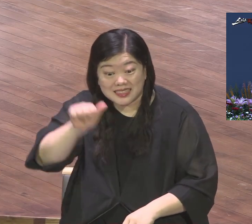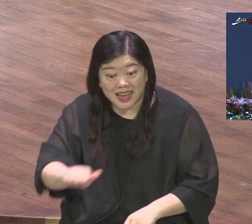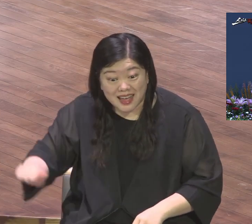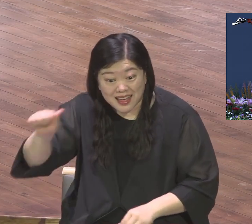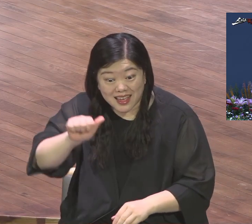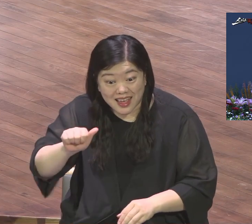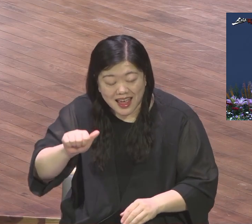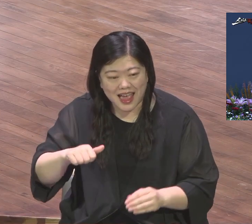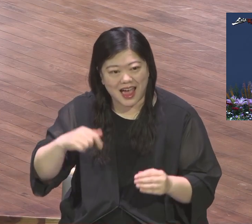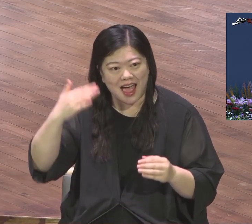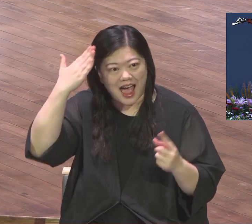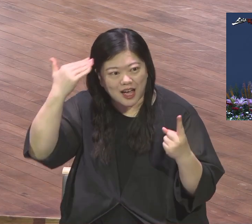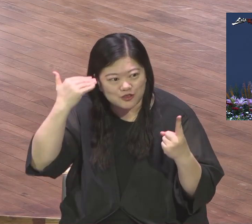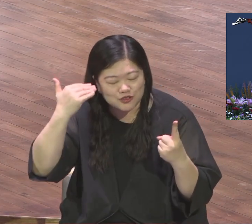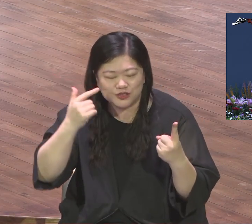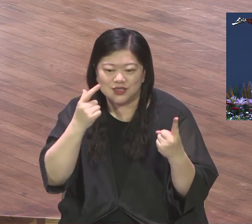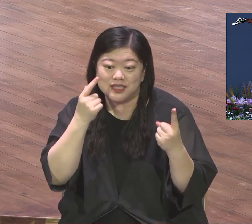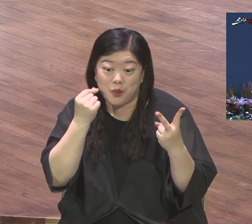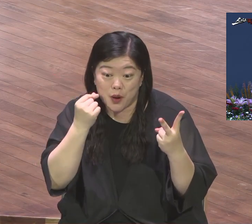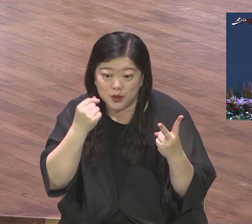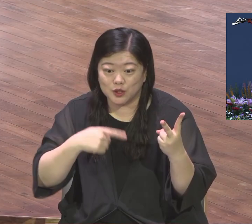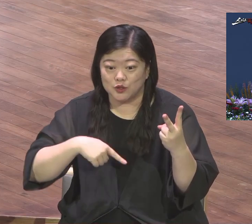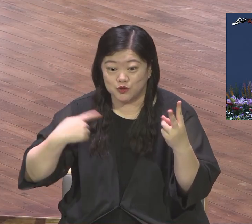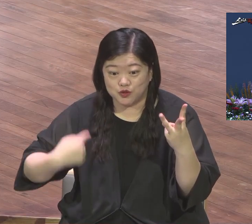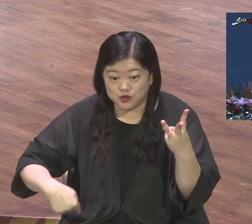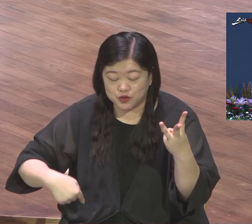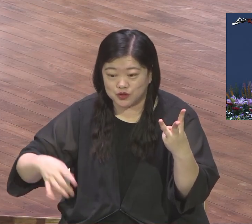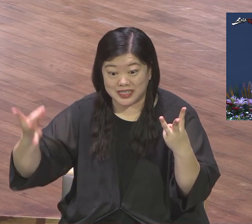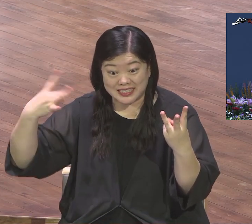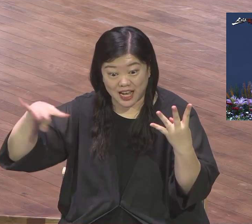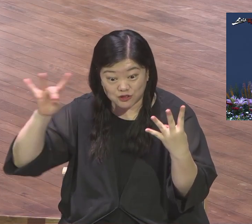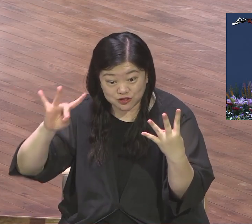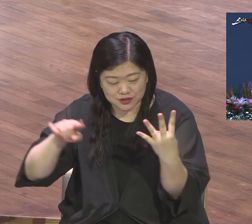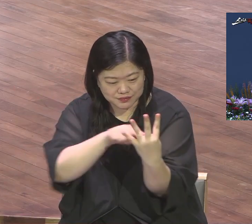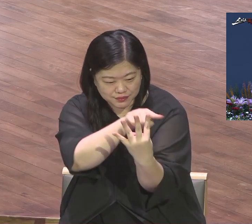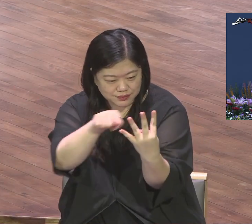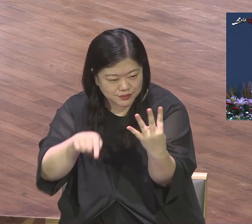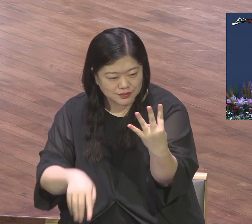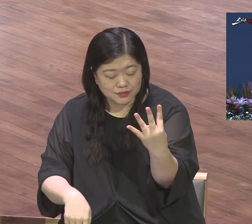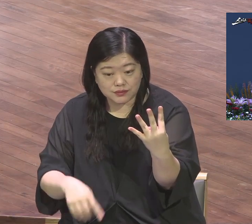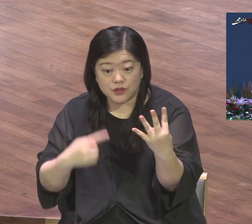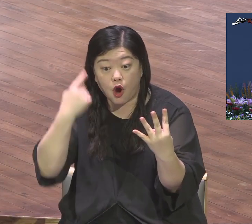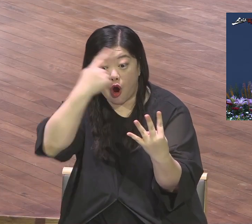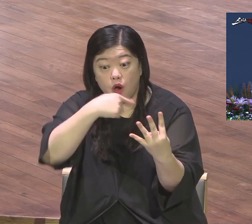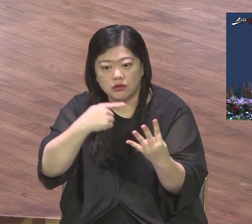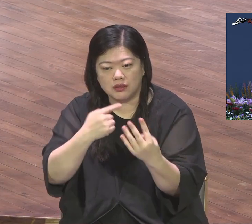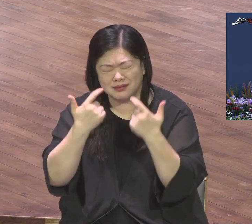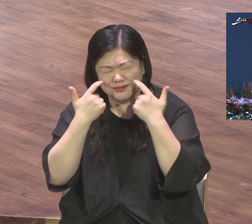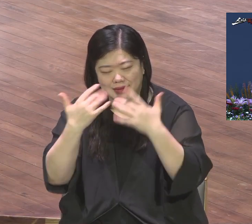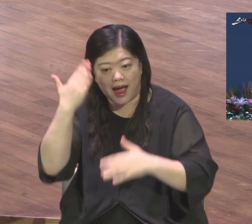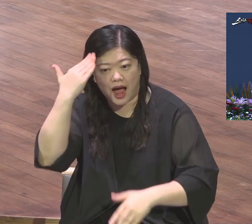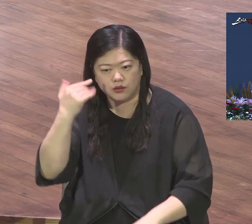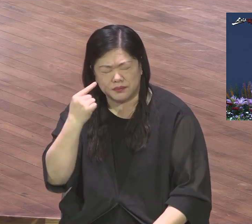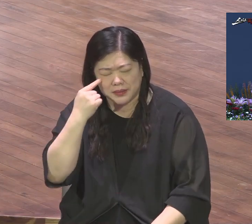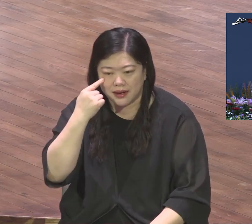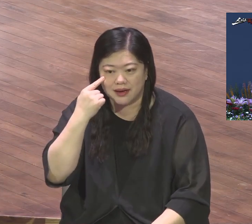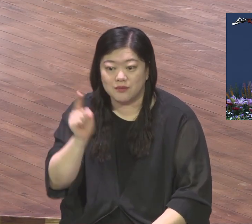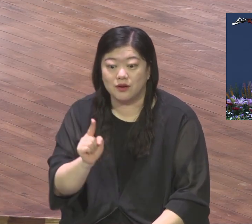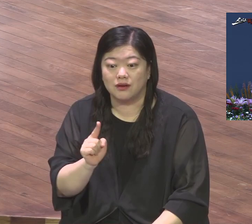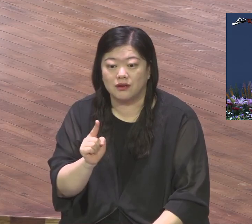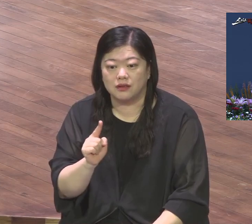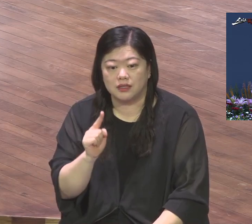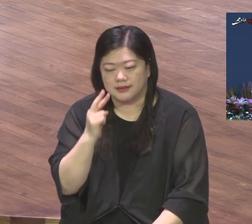찍어내요. 아무리 섞여져 있어도 한국 사람을 왜 찍어내느냐? 가장 심각해. 무슨 지가